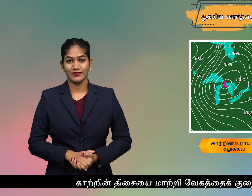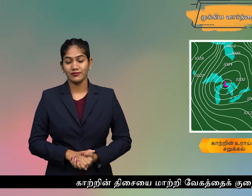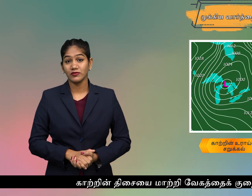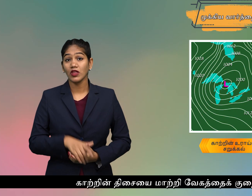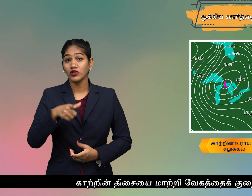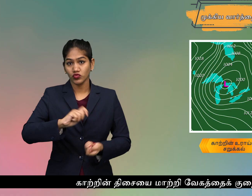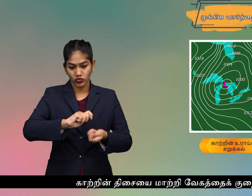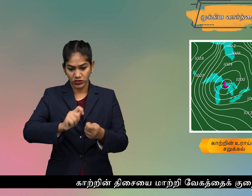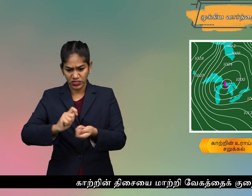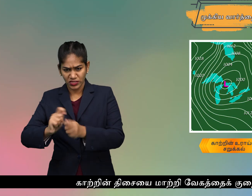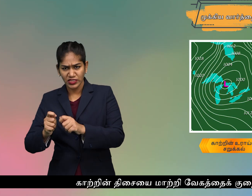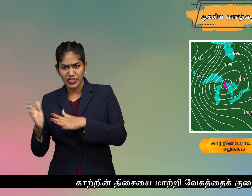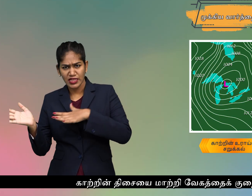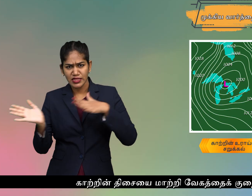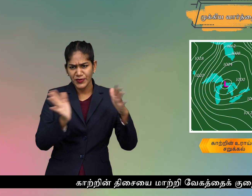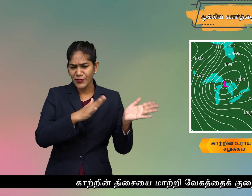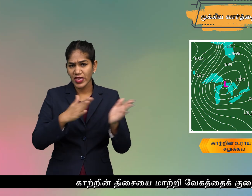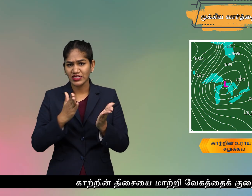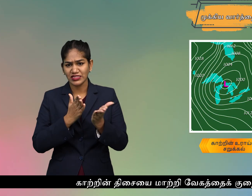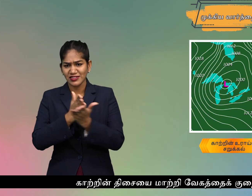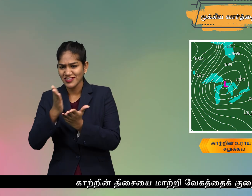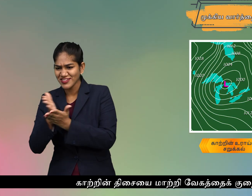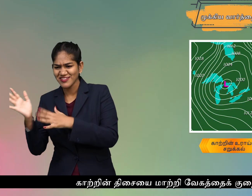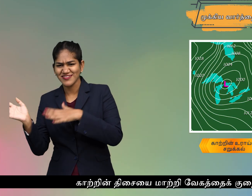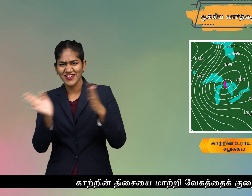காற்றின் திசையை மாற்றி வேகத்தை குறைக்க.